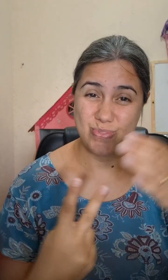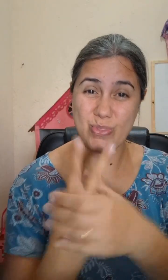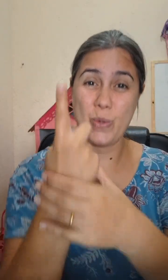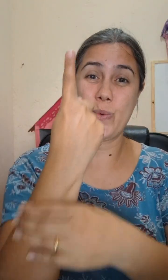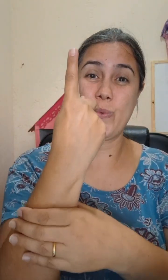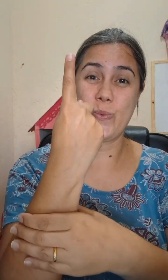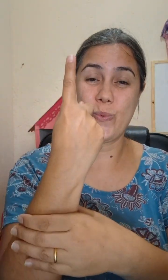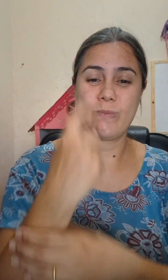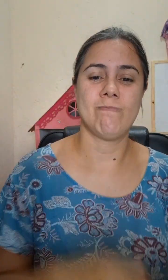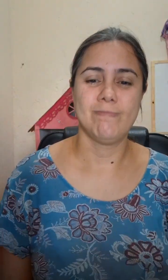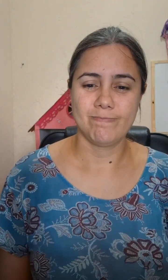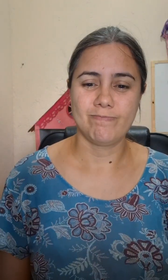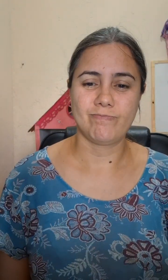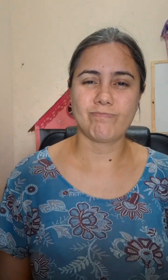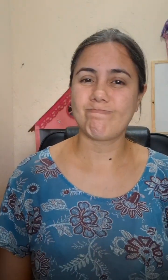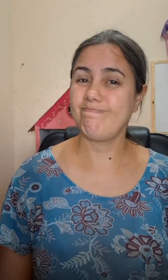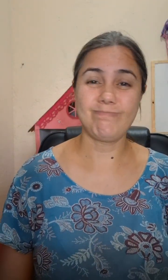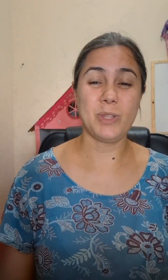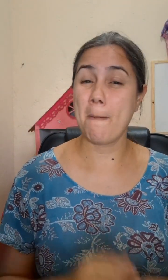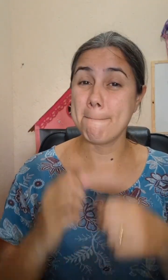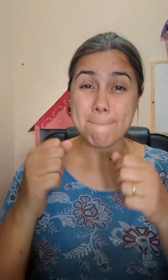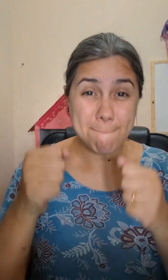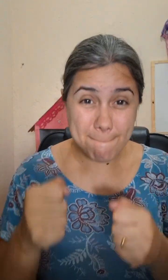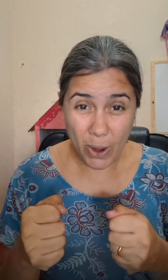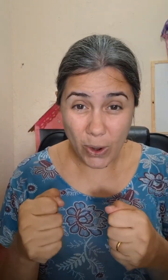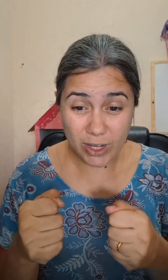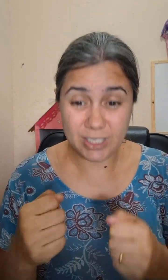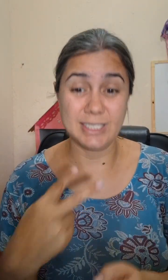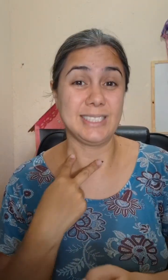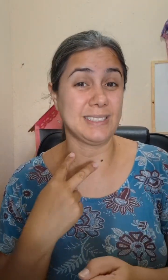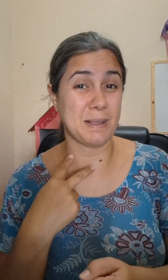o homem não pode separar o que Deus uniu.